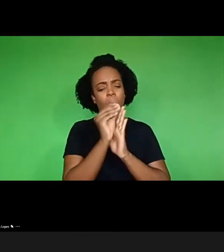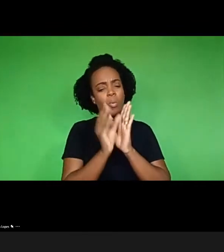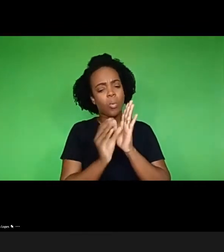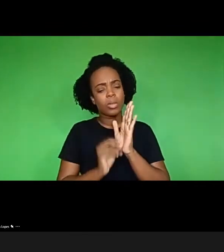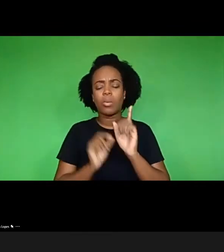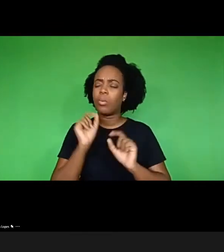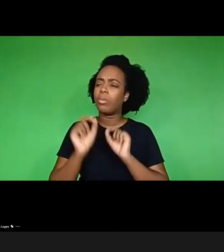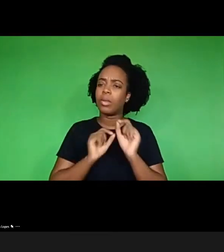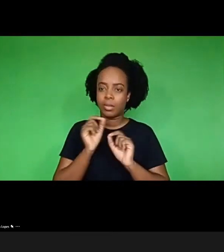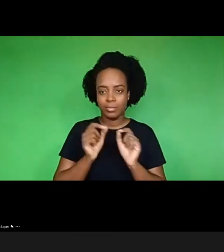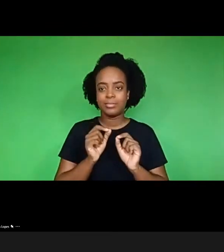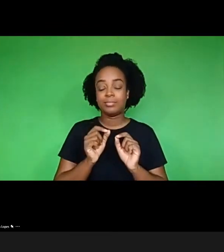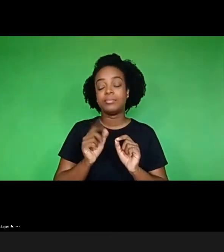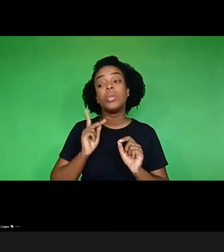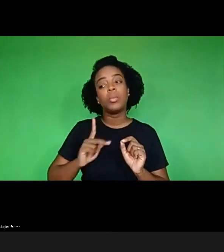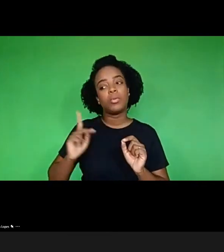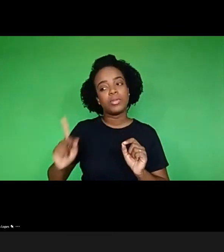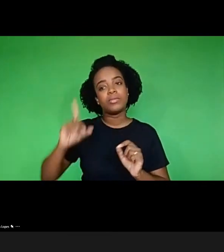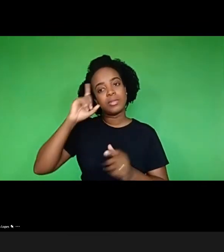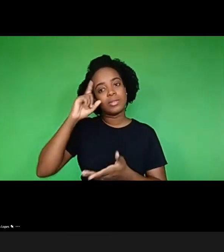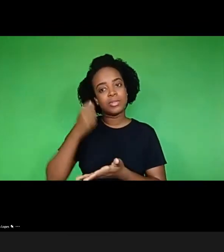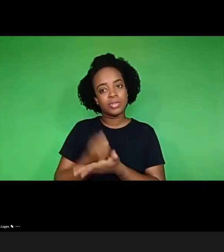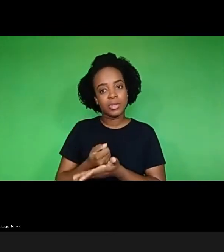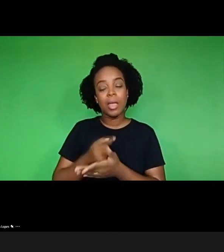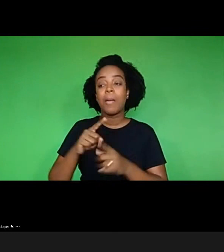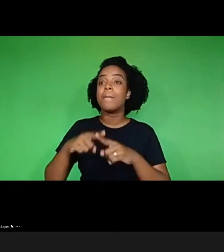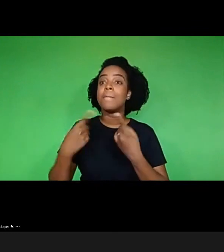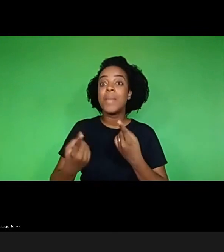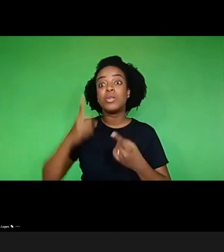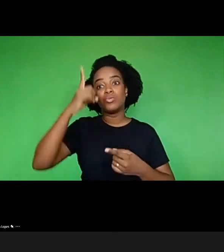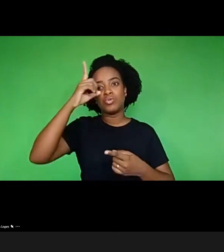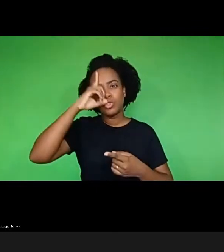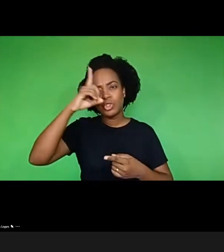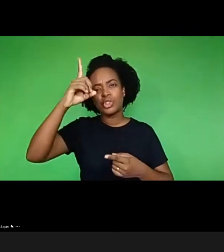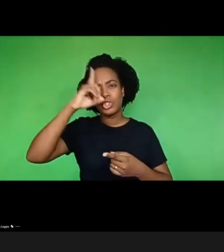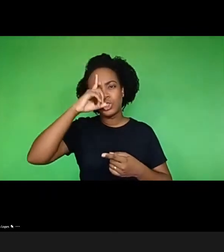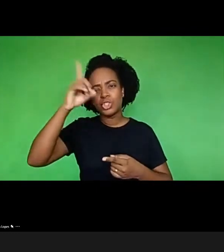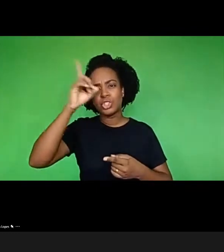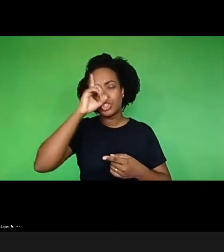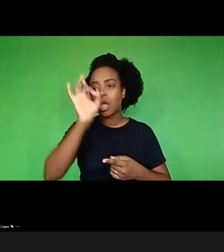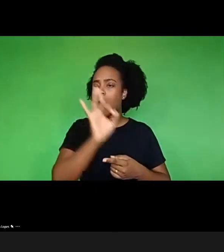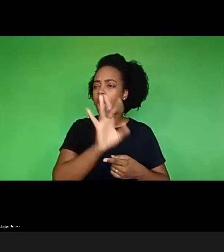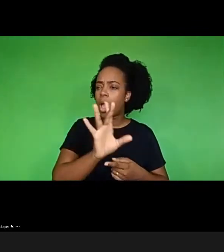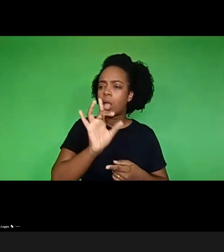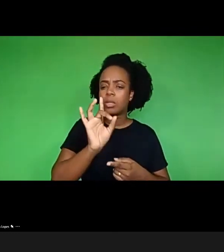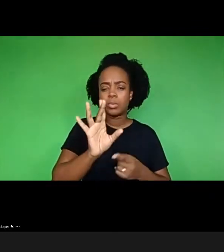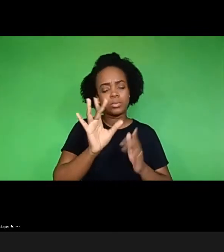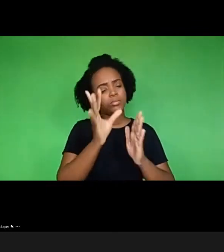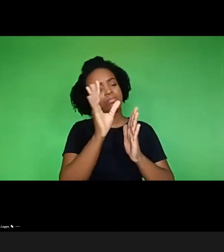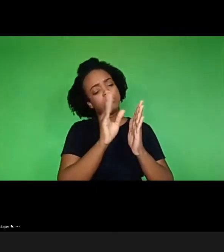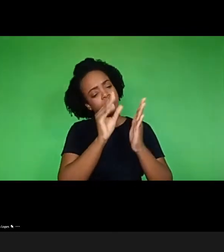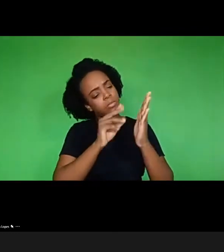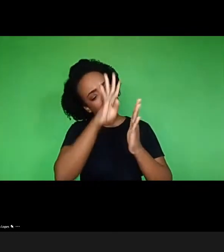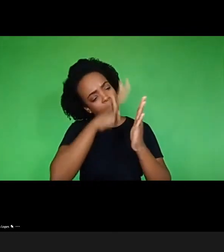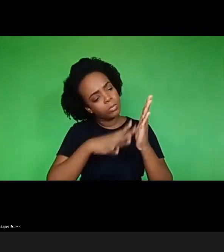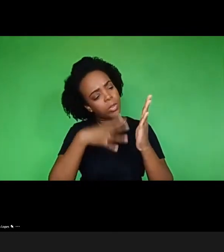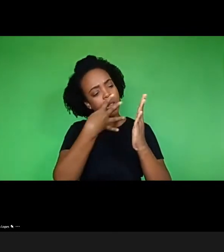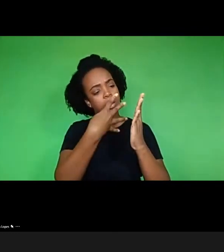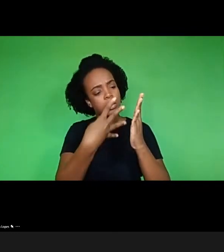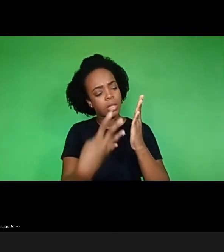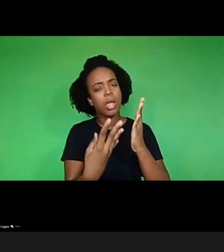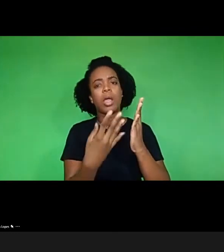Mas o calendário, ou seja, dia 16, dia 17, dia 18, o que é que vai ter nesses